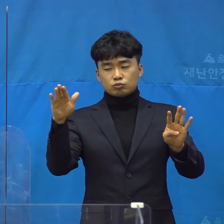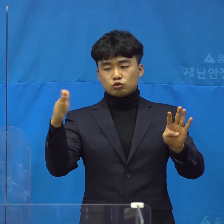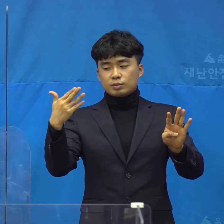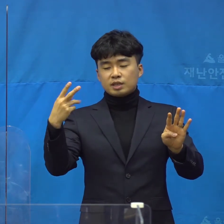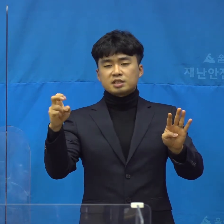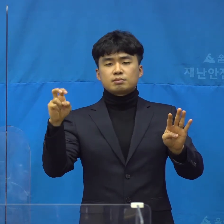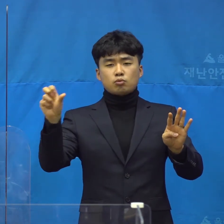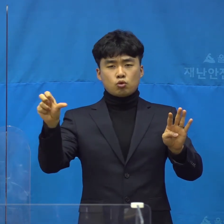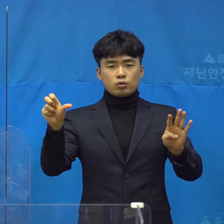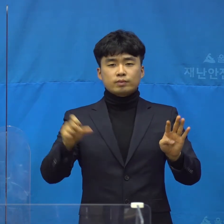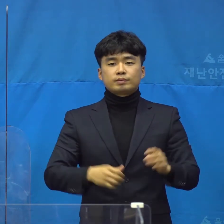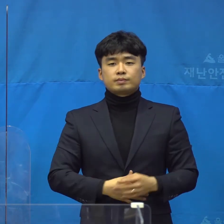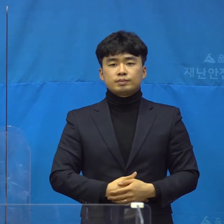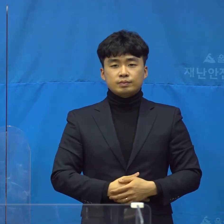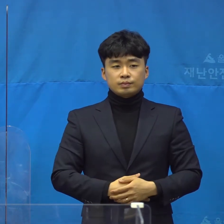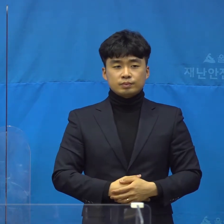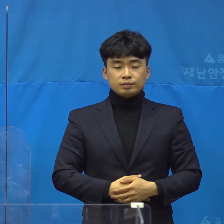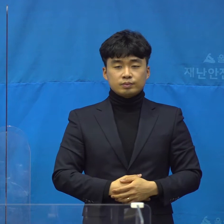925번 확진자입니다.